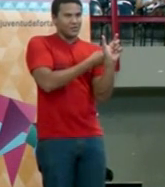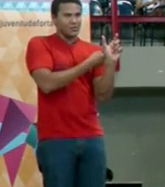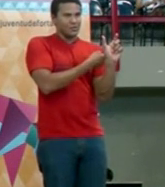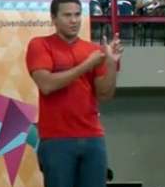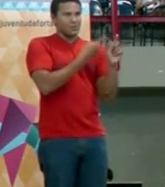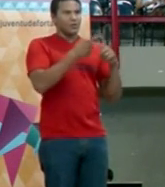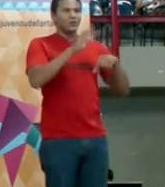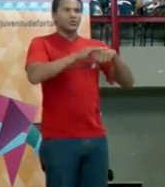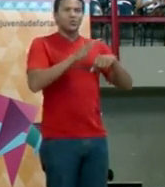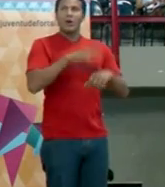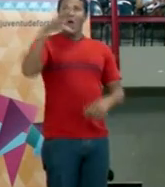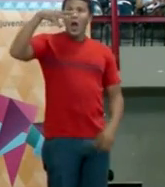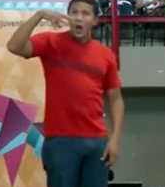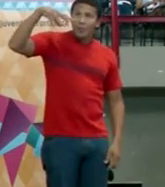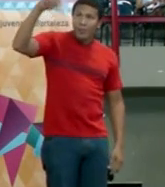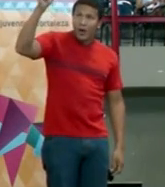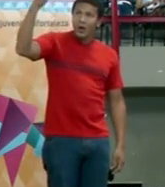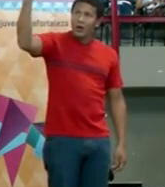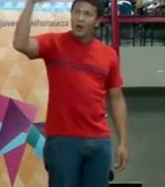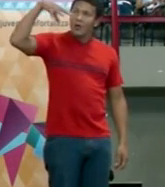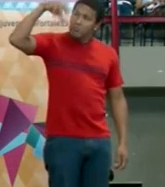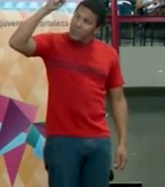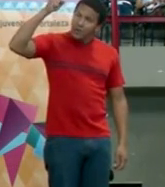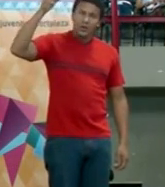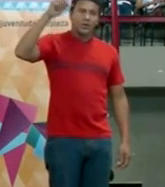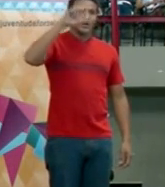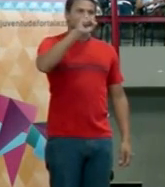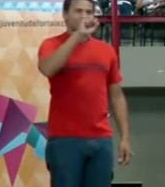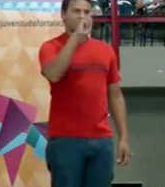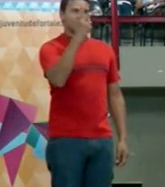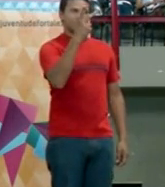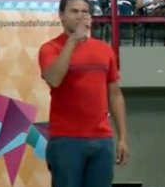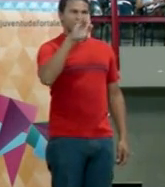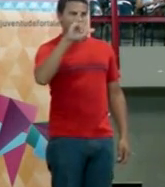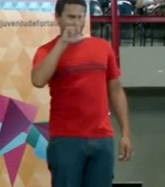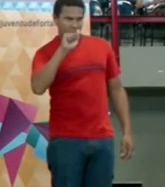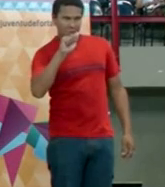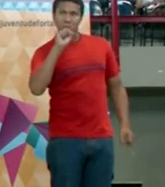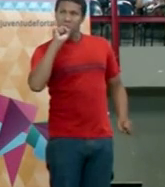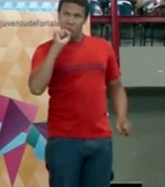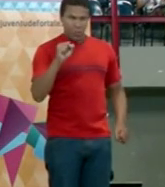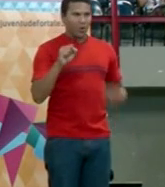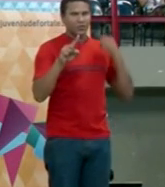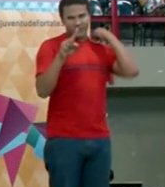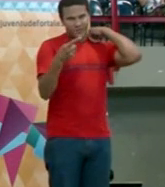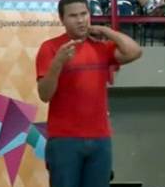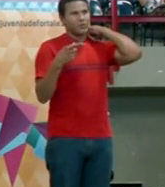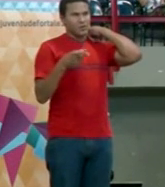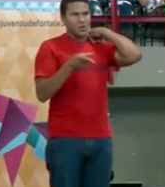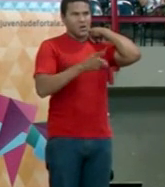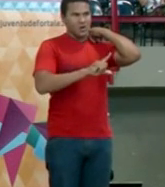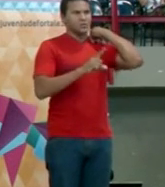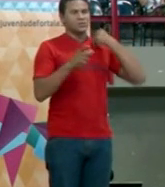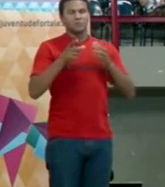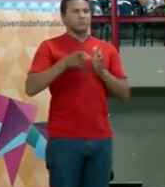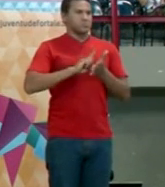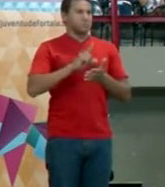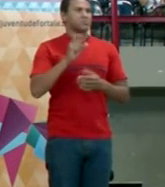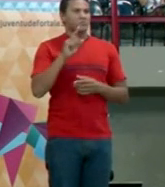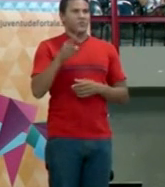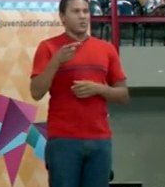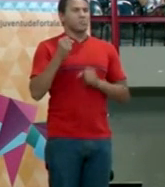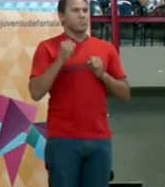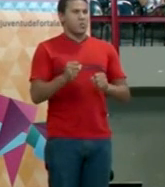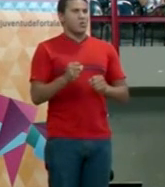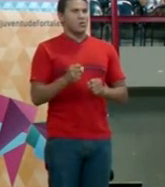a luz, Sheila. Apague a luz, vírgula, Sheila. Tá? E para onde o vocativo